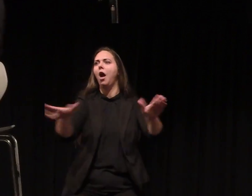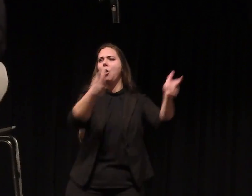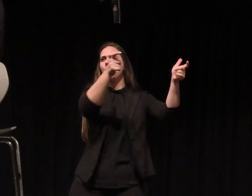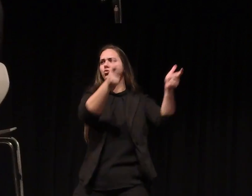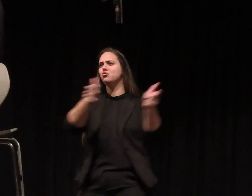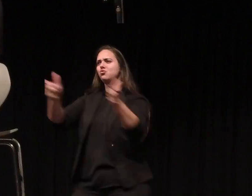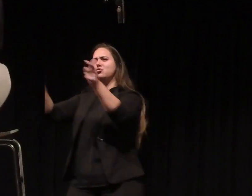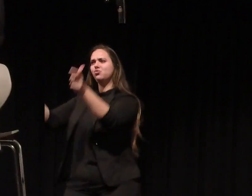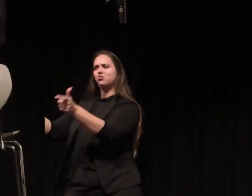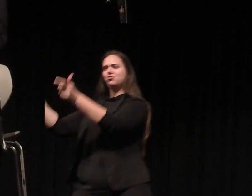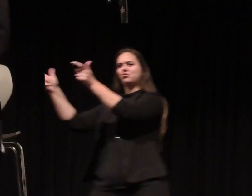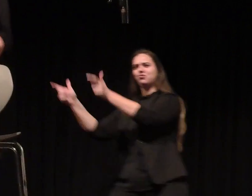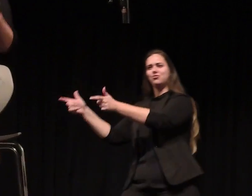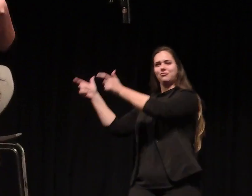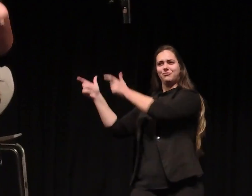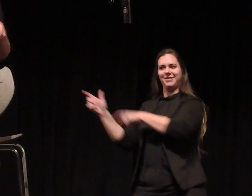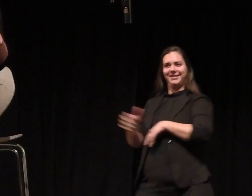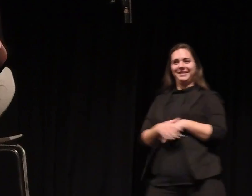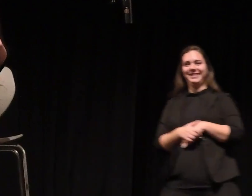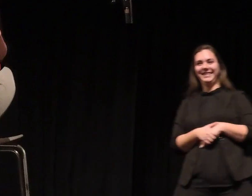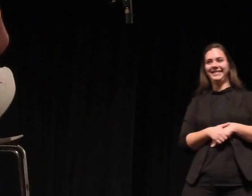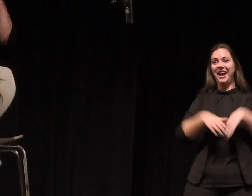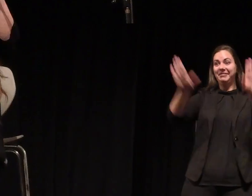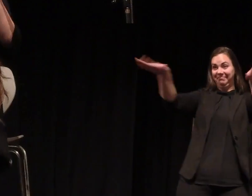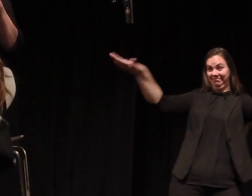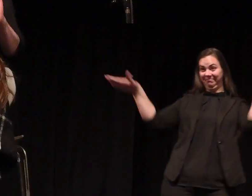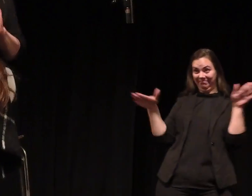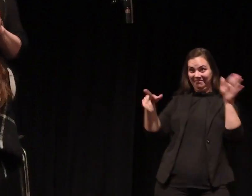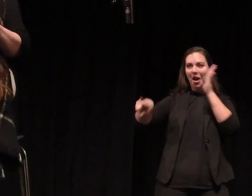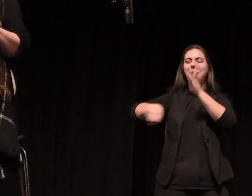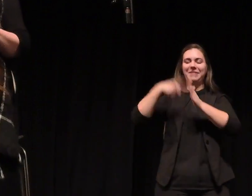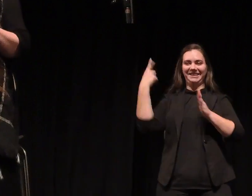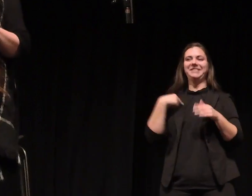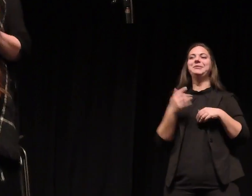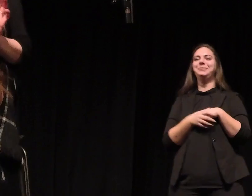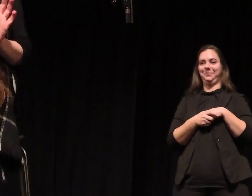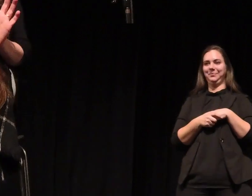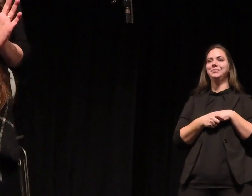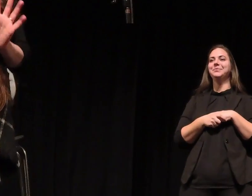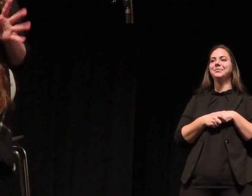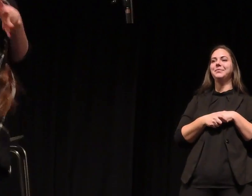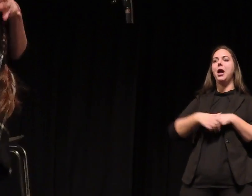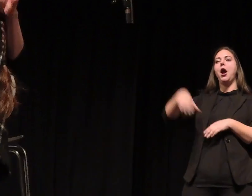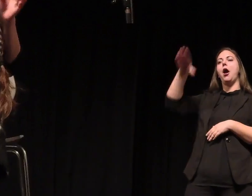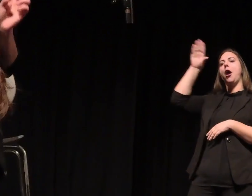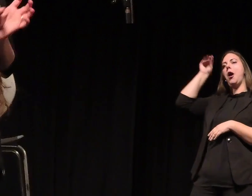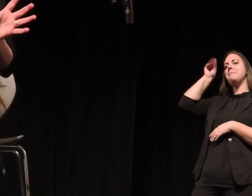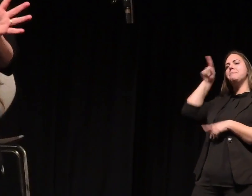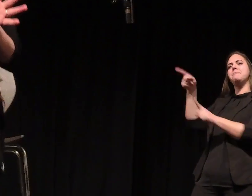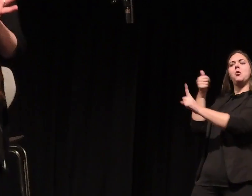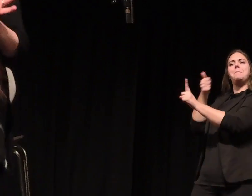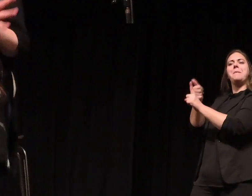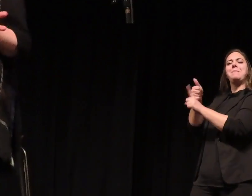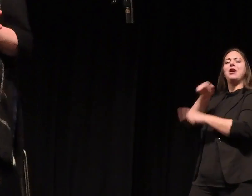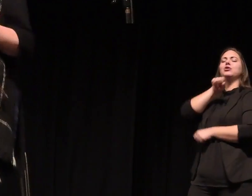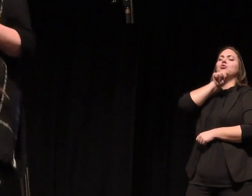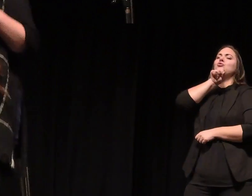Il était une fois. Il y avait un homme qui aimait rien de mieux que de prendre un